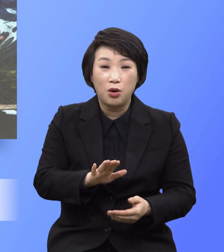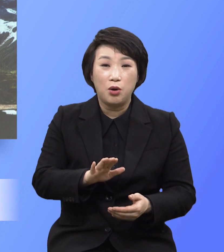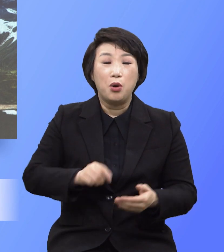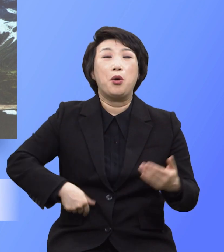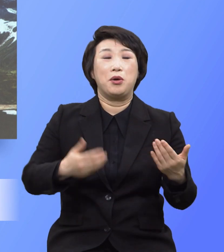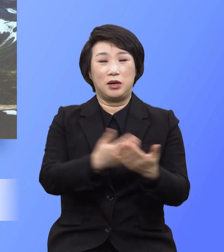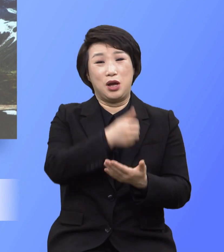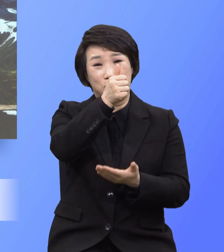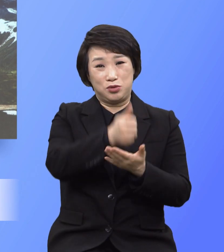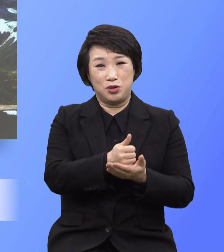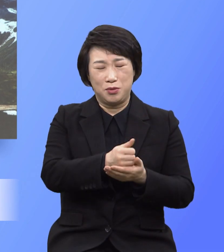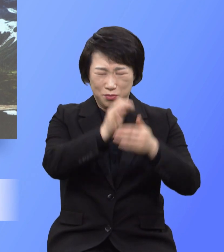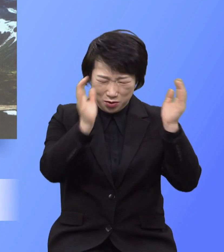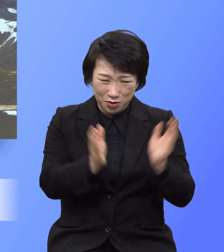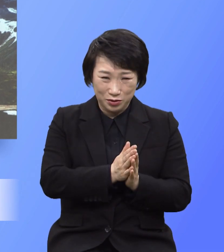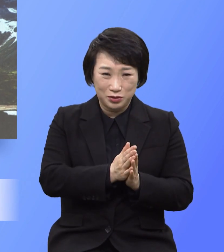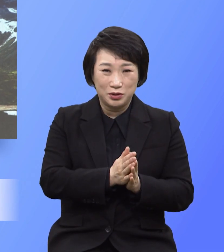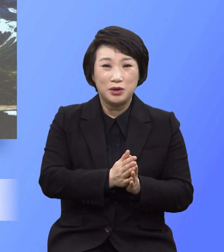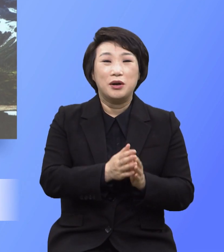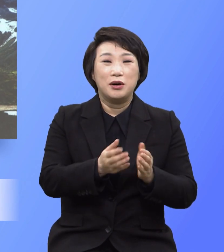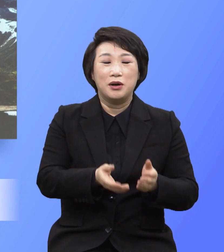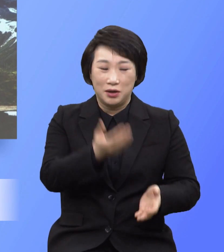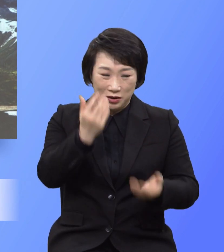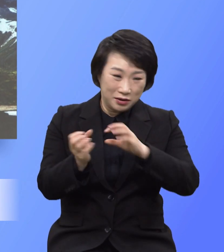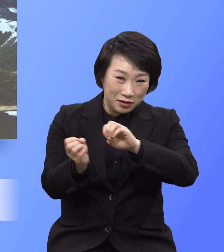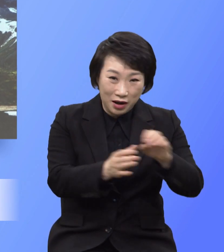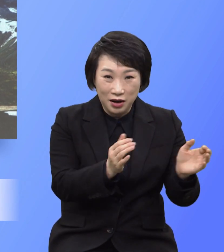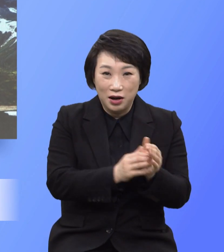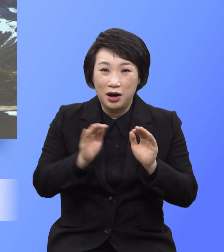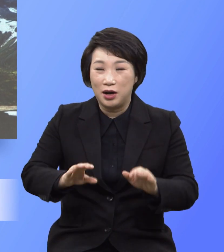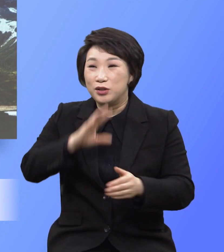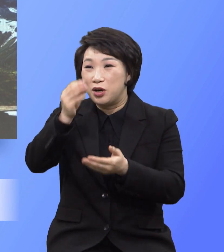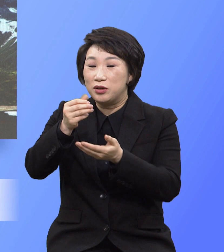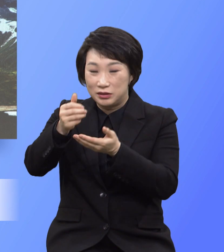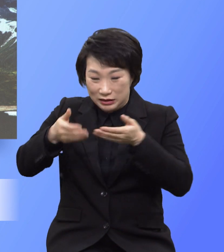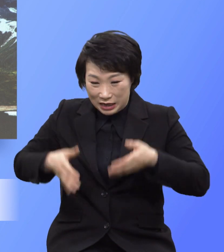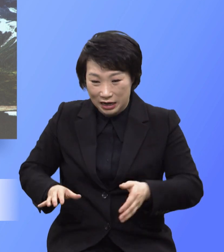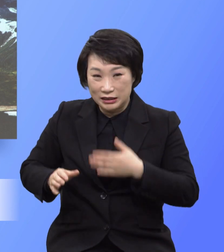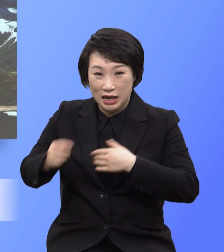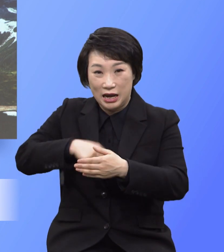죄를 내몰고 성탄을 내 안에 모시고